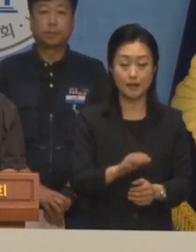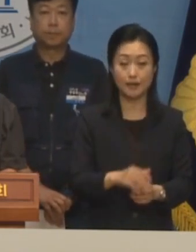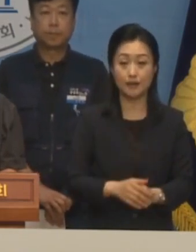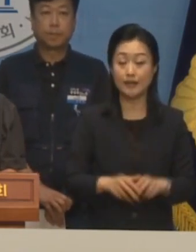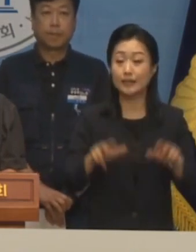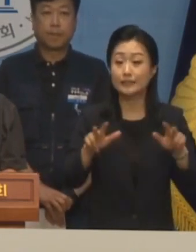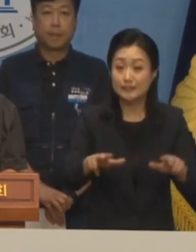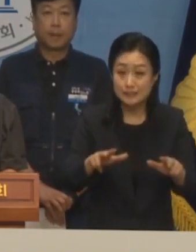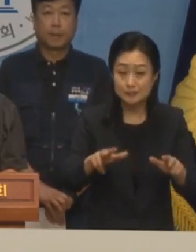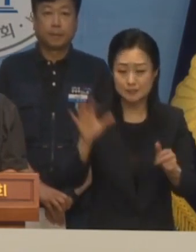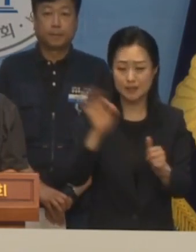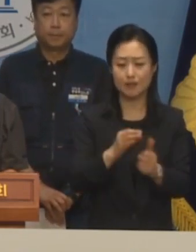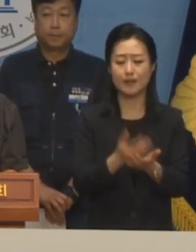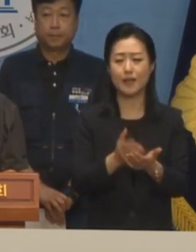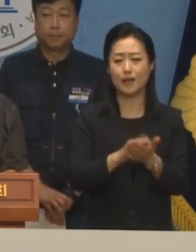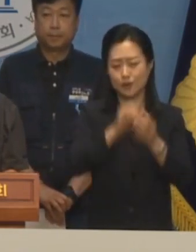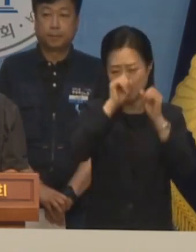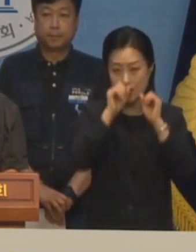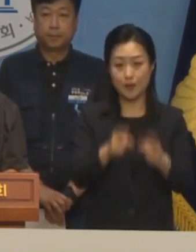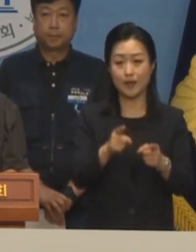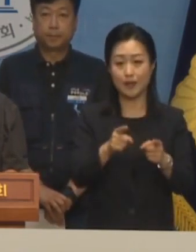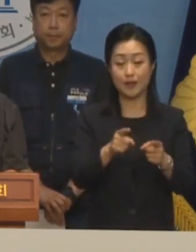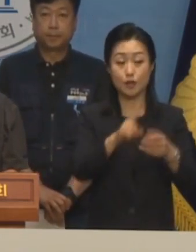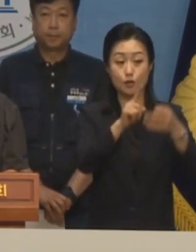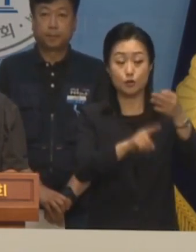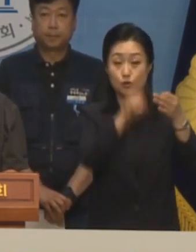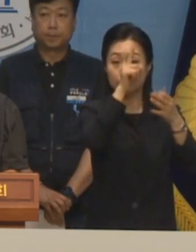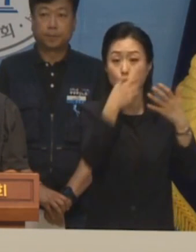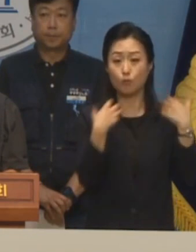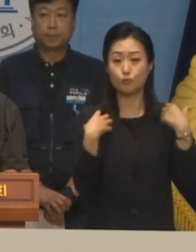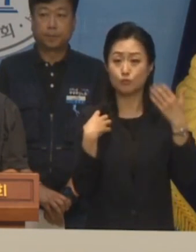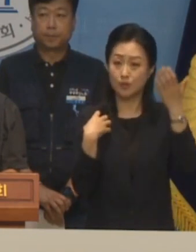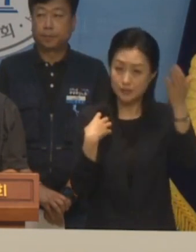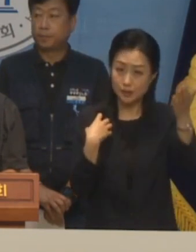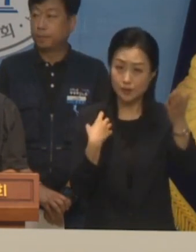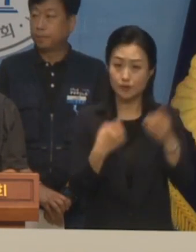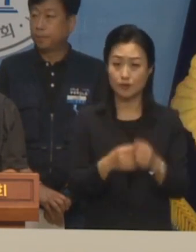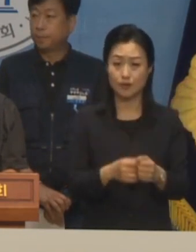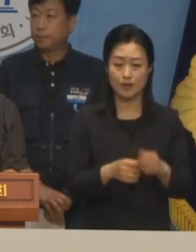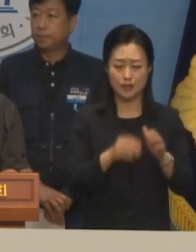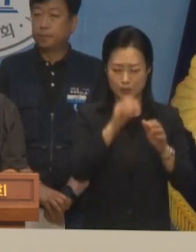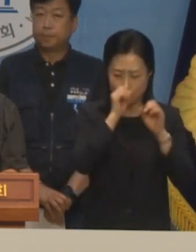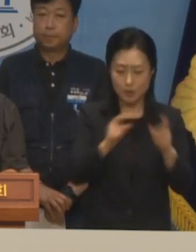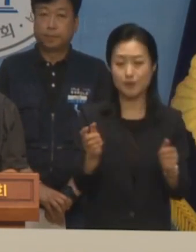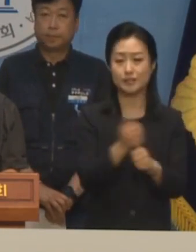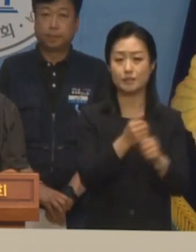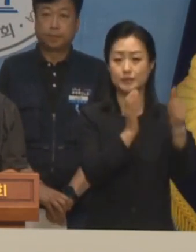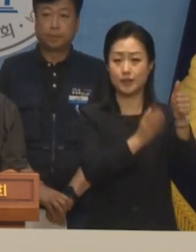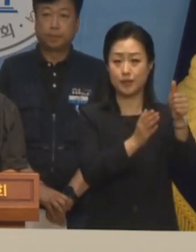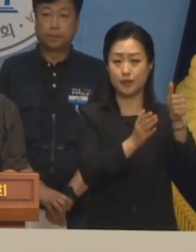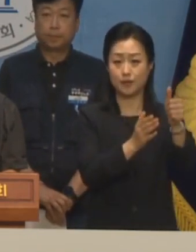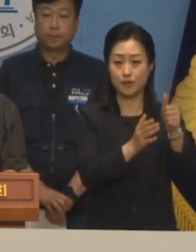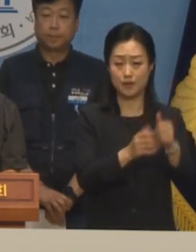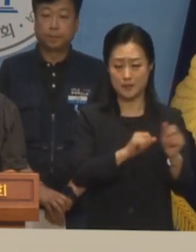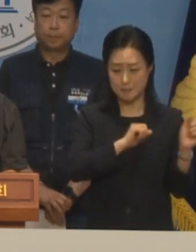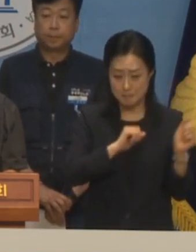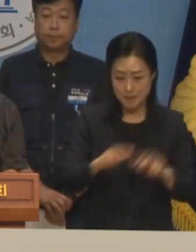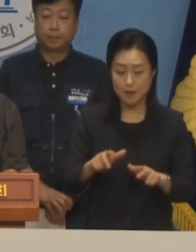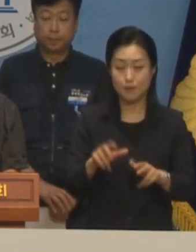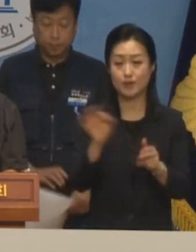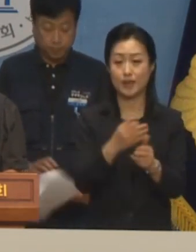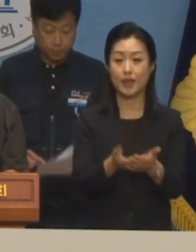따라서 지금이 연금개혁의 적기입니다. 윤석열 정부는 때를 놓치지 말고 연금개혁에 지체 없이 나서야